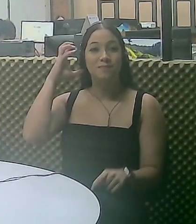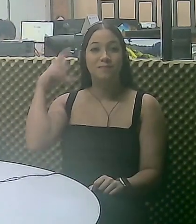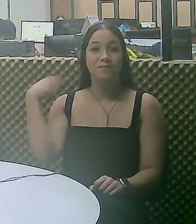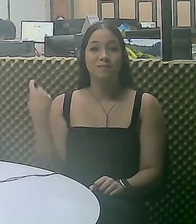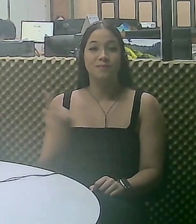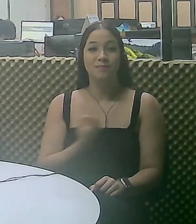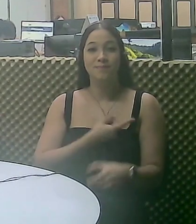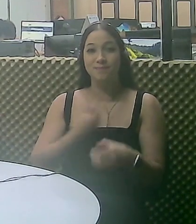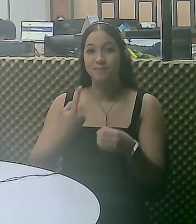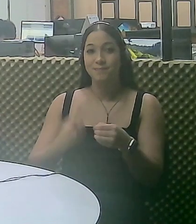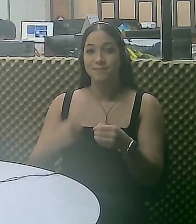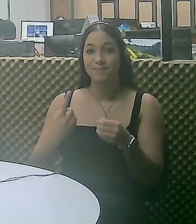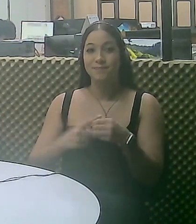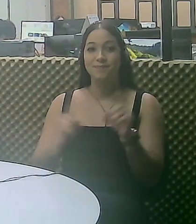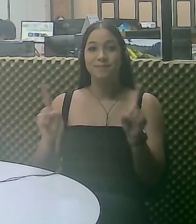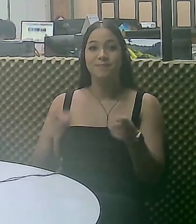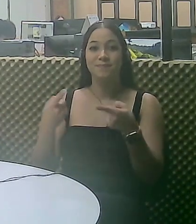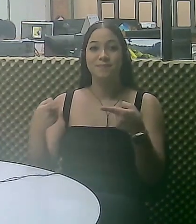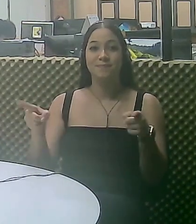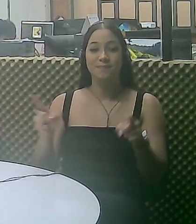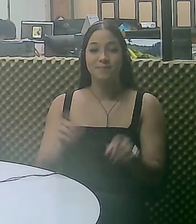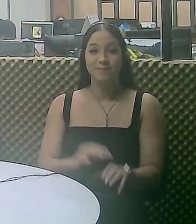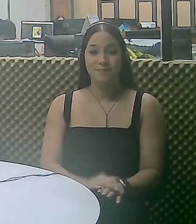Rádio Nossa Cidade.